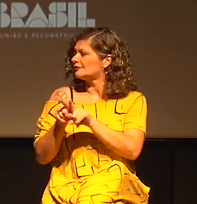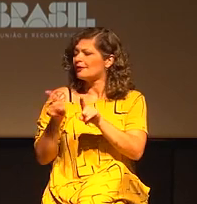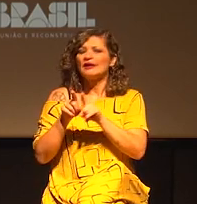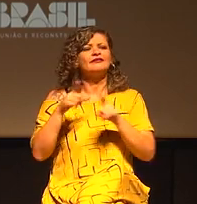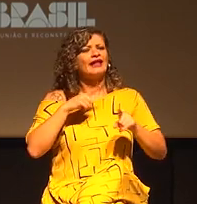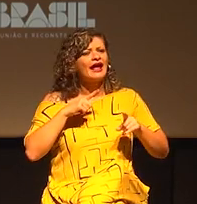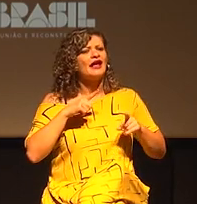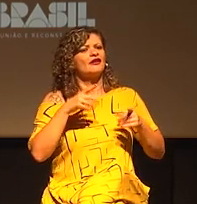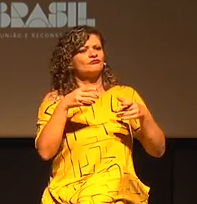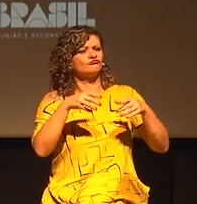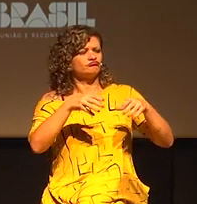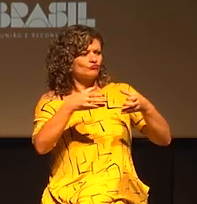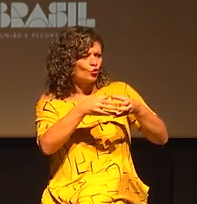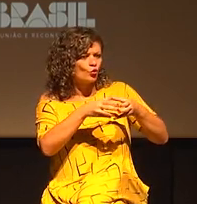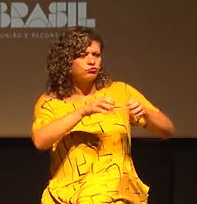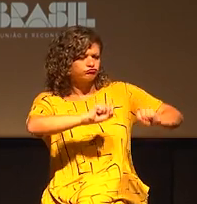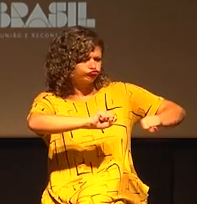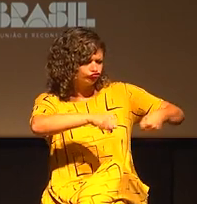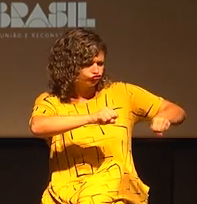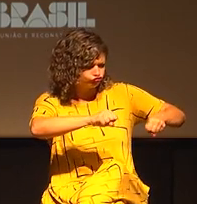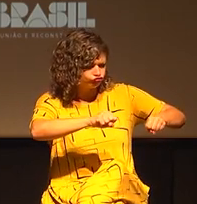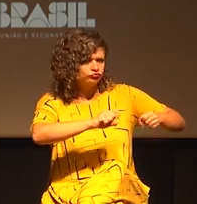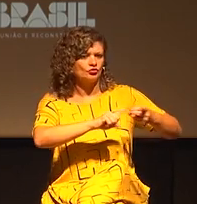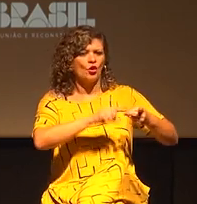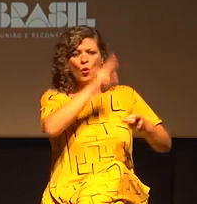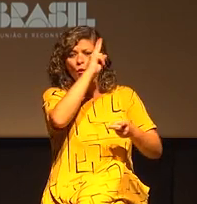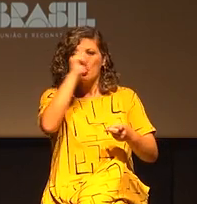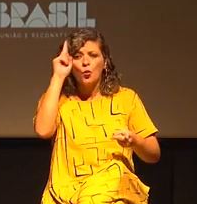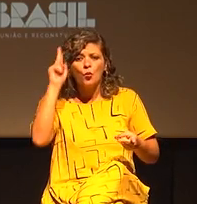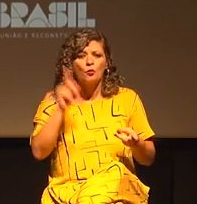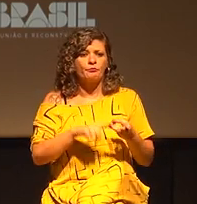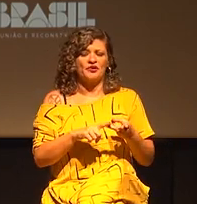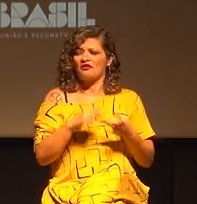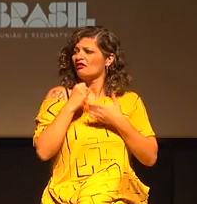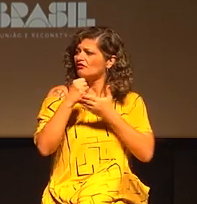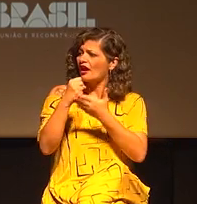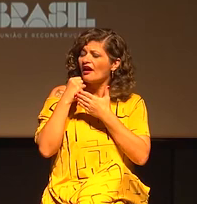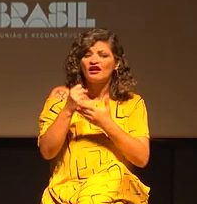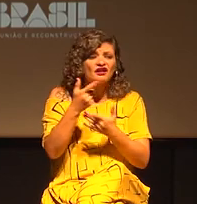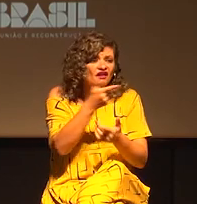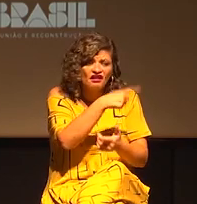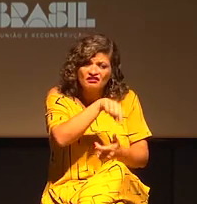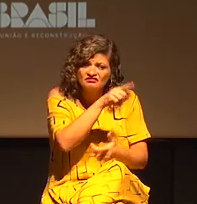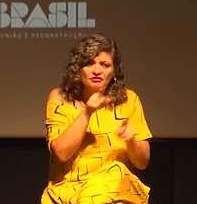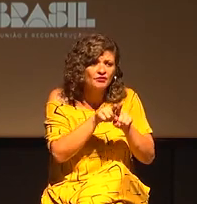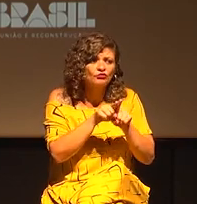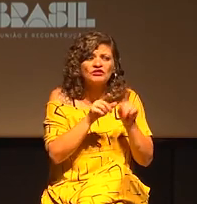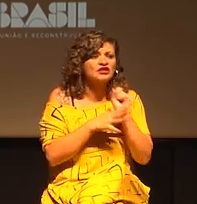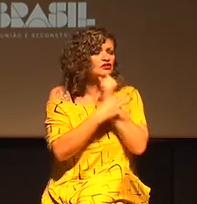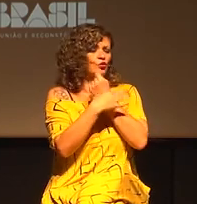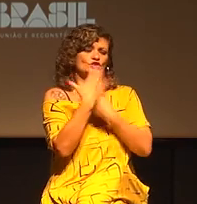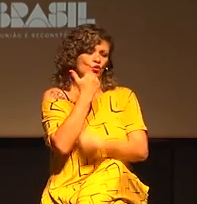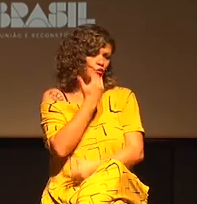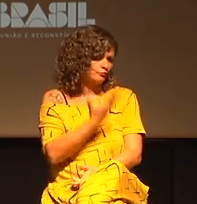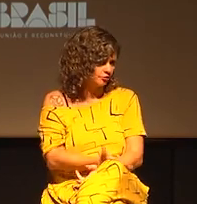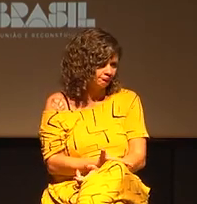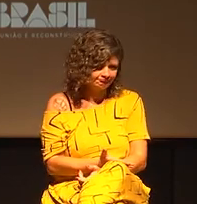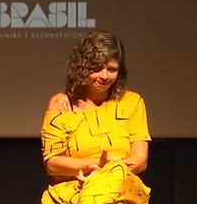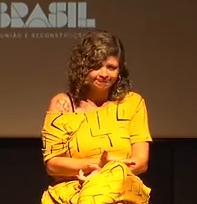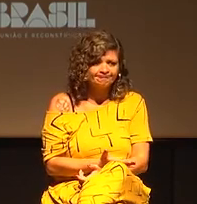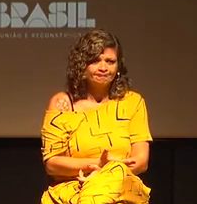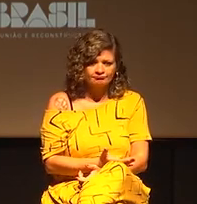motoboys as pessoas em trabalho precário os ubers entrega essas coisas eles também não têm segurança alimentar também também